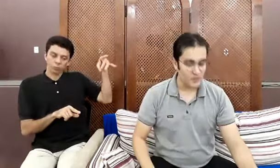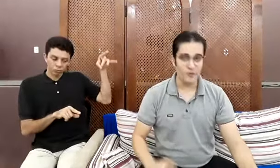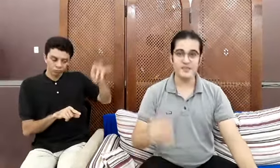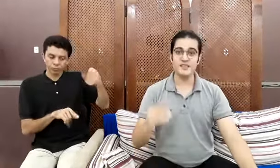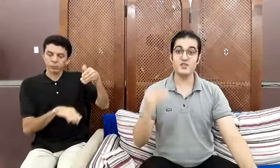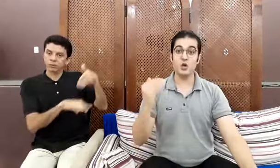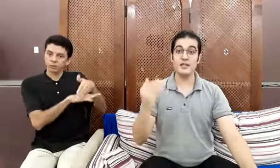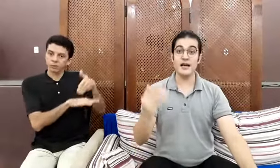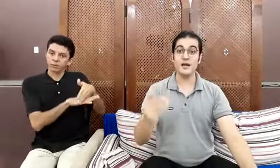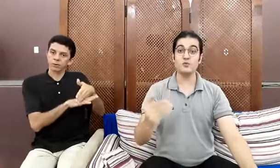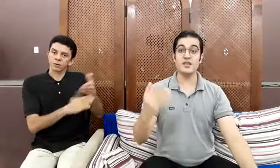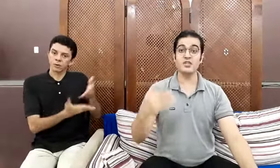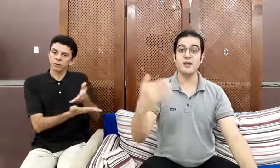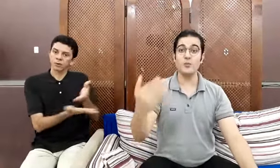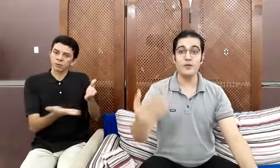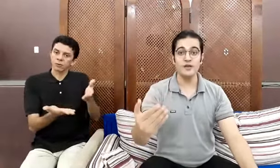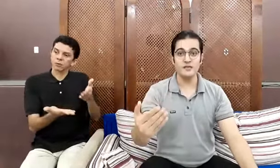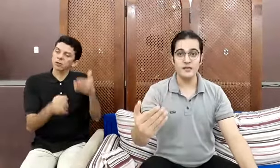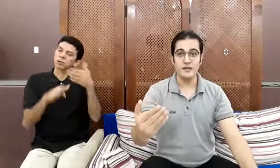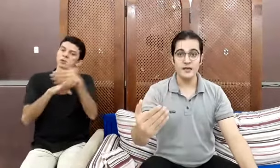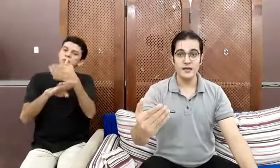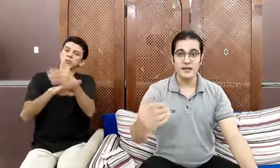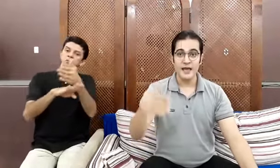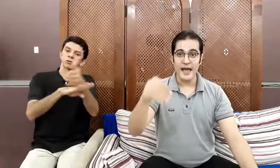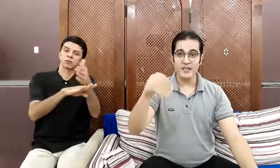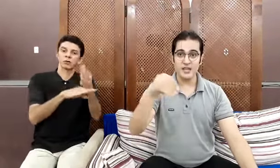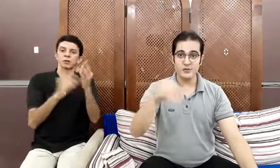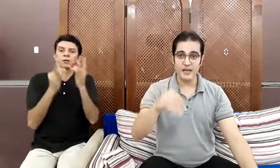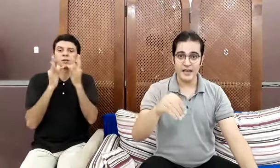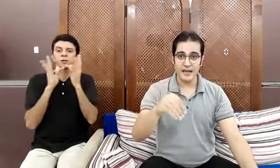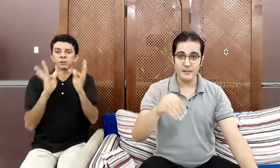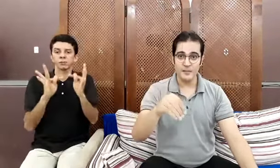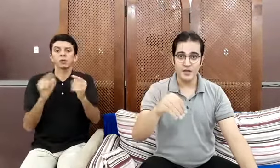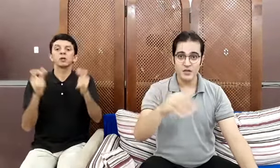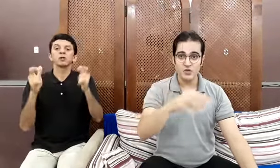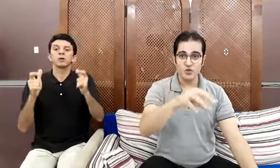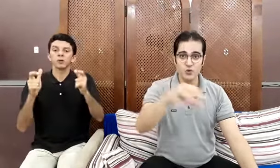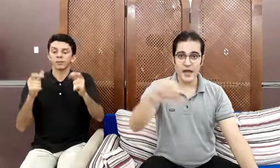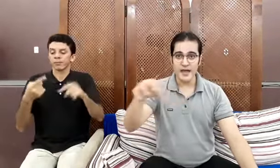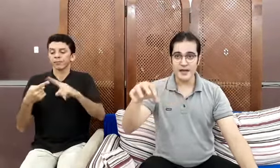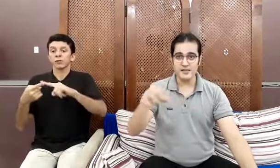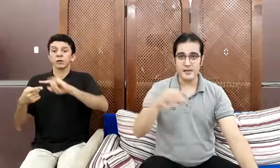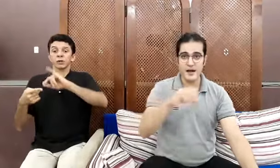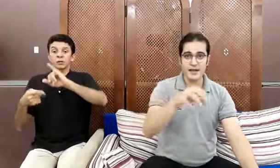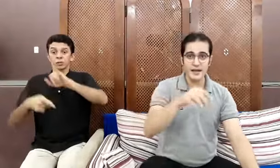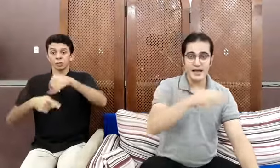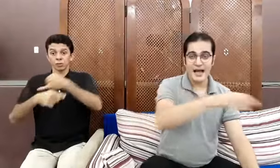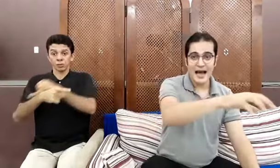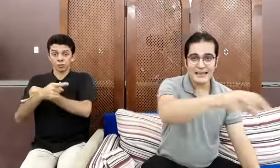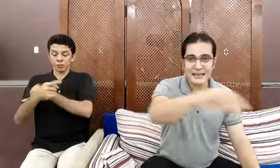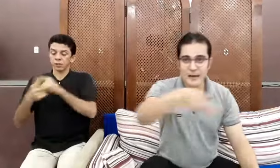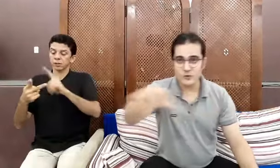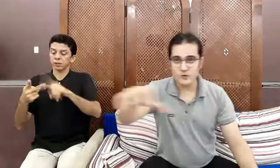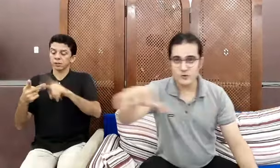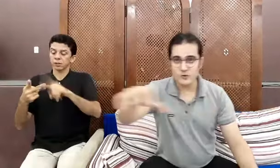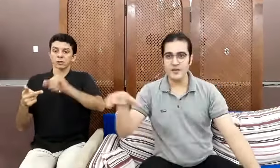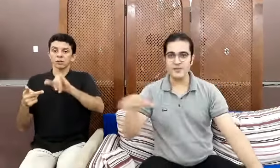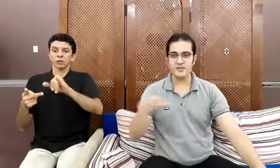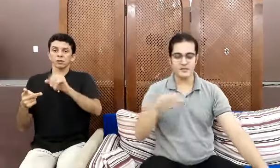E vocês se tornarão testemunhas em Jerusalém, Judeia e Samaria, até